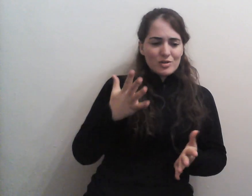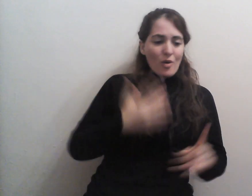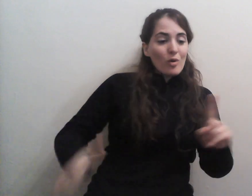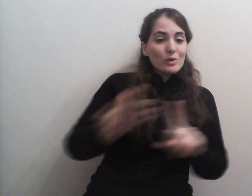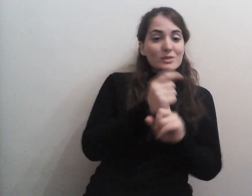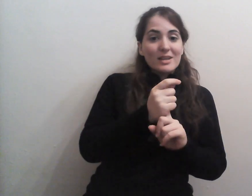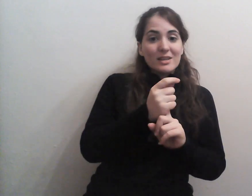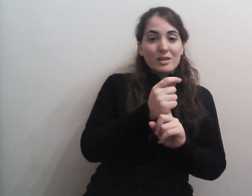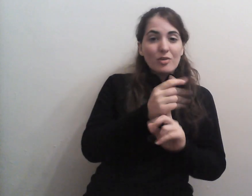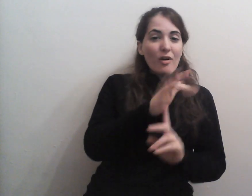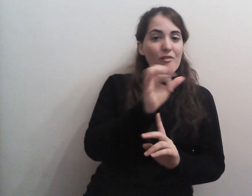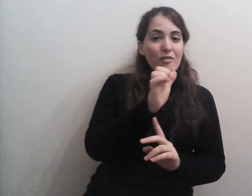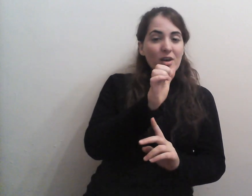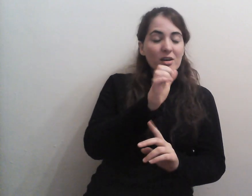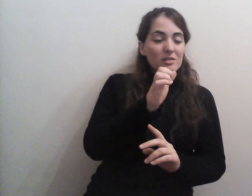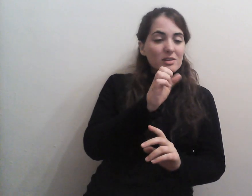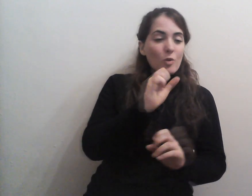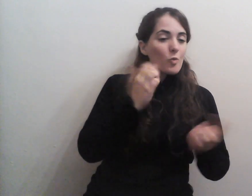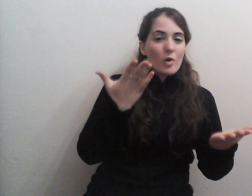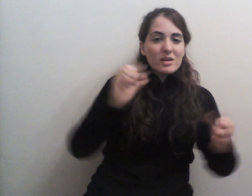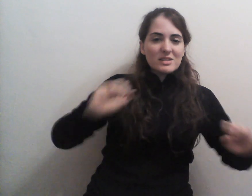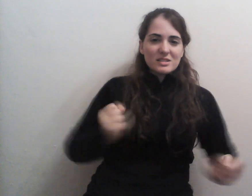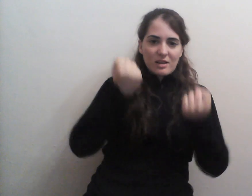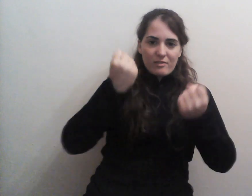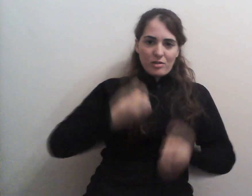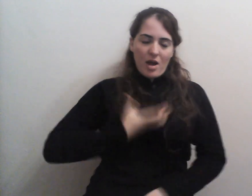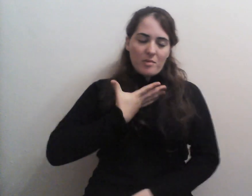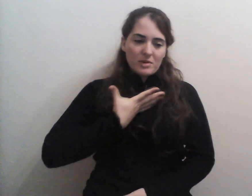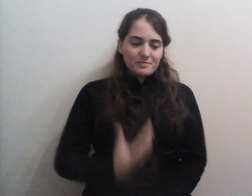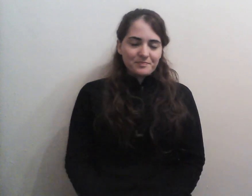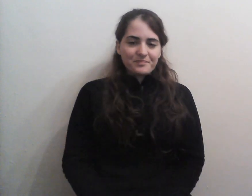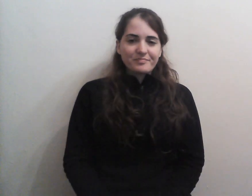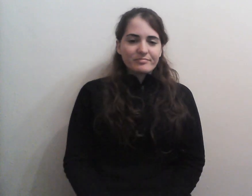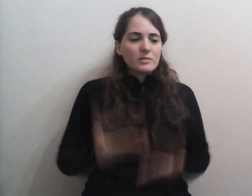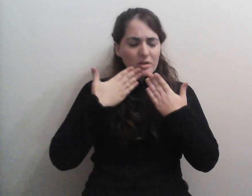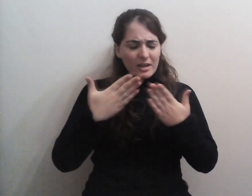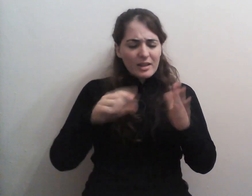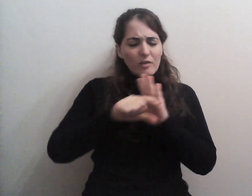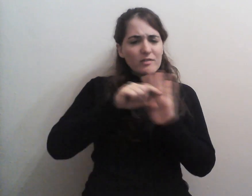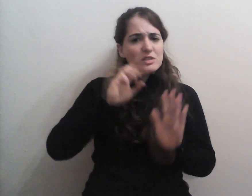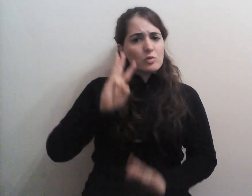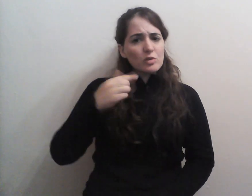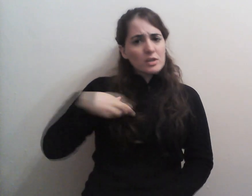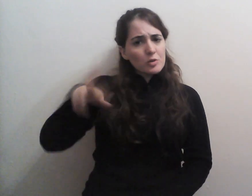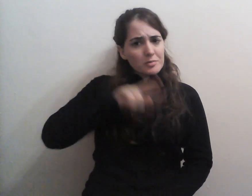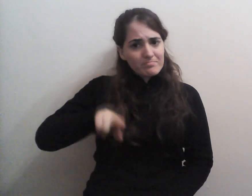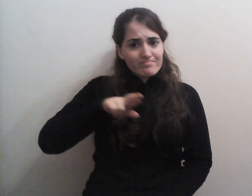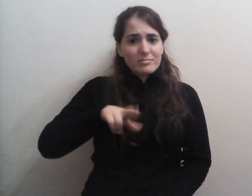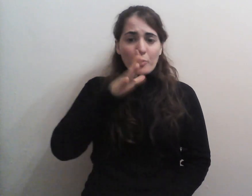fe, que es la salvación de vuestras almas. Okay, excelente, muchas gracias, hermana. Voy a repetir el versículo 3, porque vamos a centrar nuestra atención ahí hoy. El